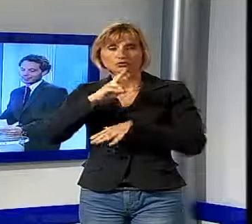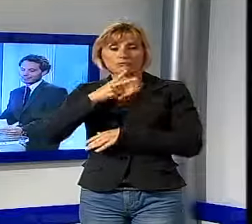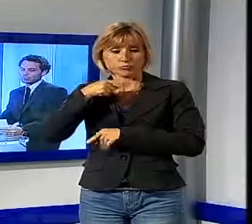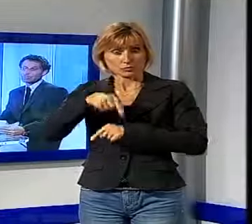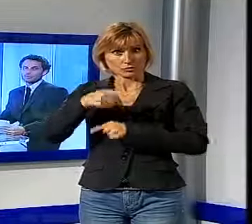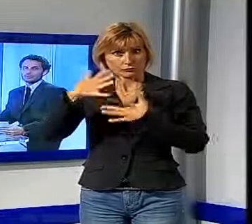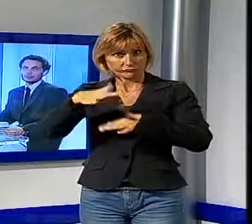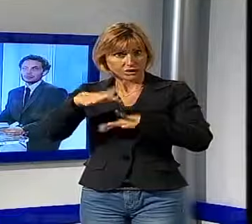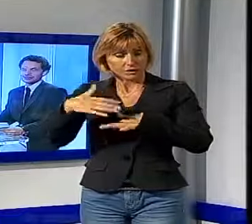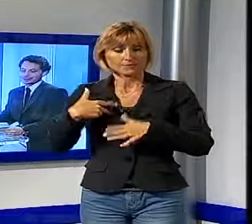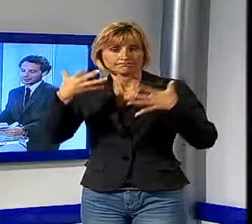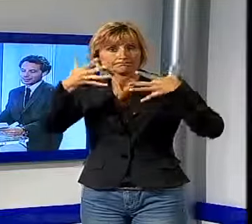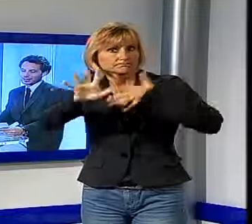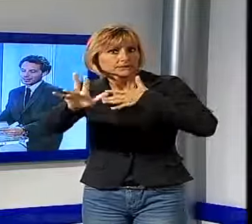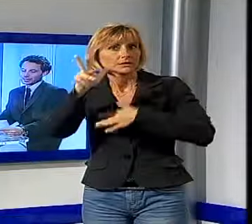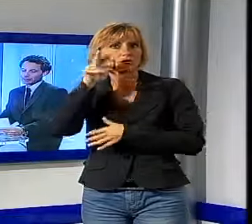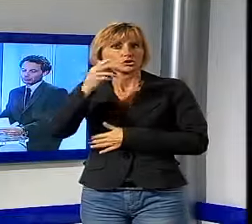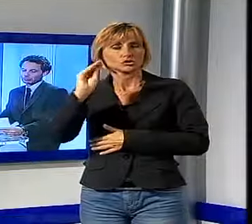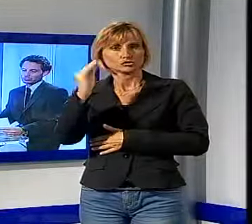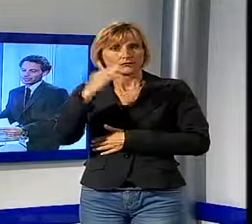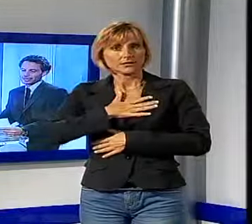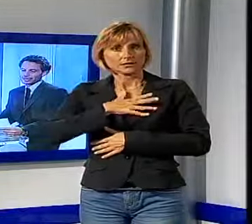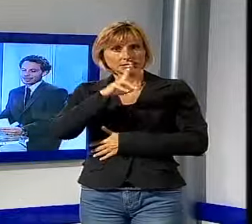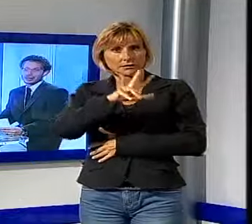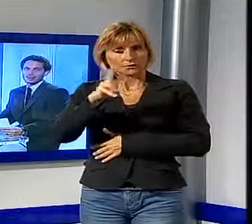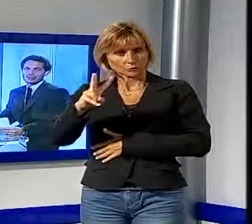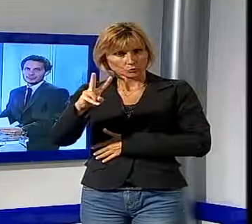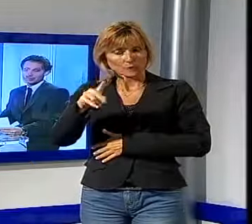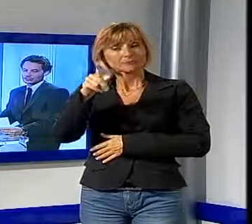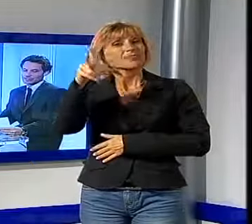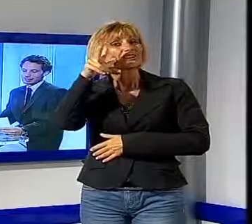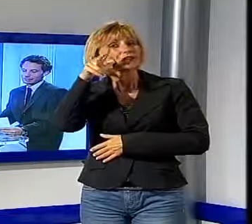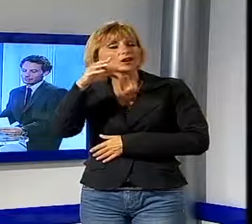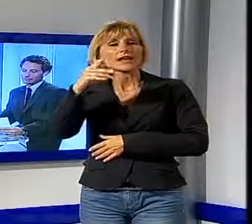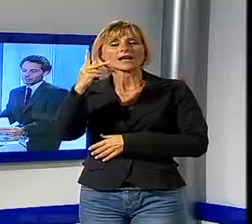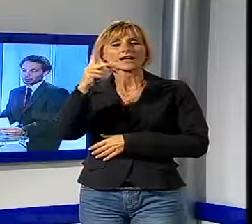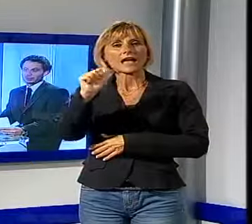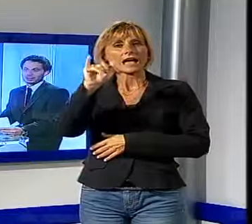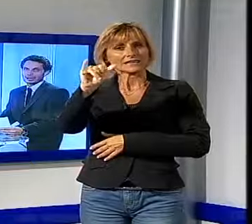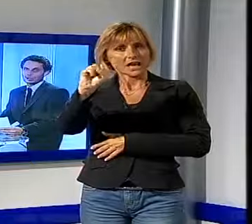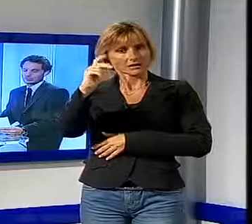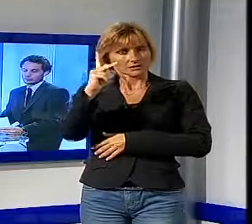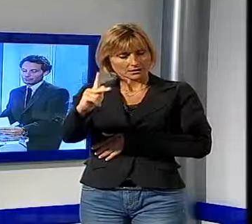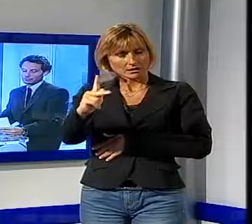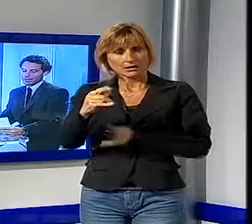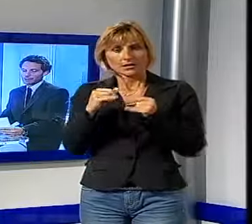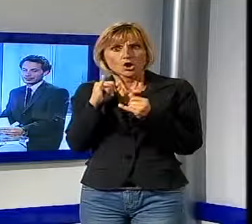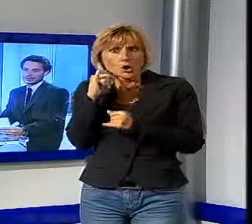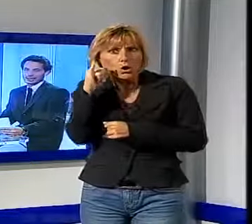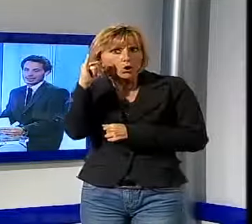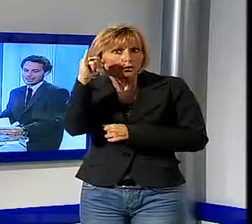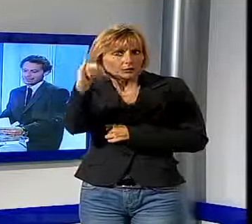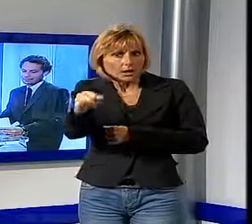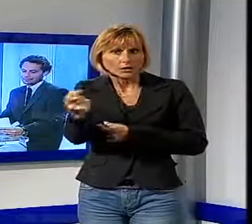in salvo una giovane donna di 32 anni che, a bordo di un kayak, si era allontanata troppo dalla costa e non riusciva più a